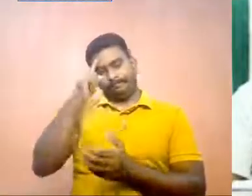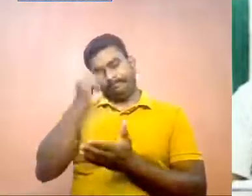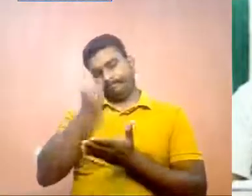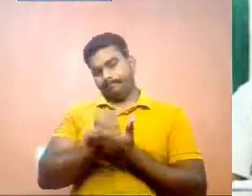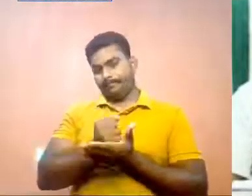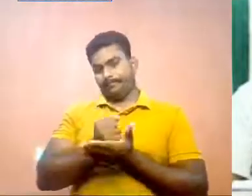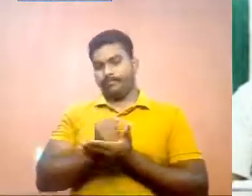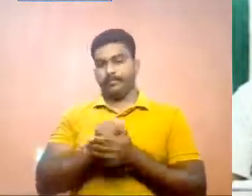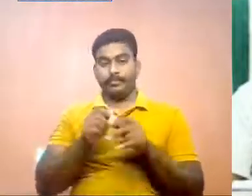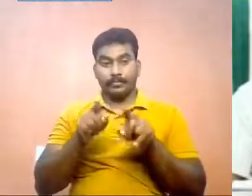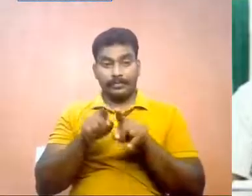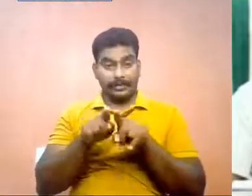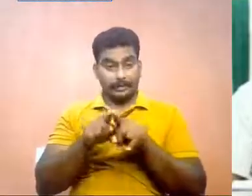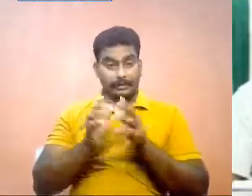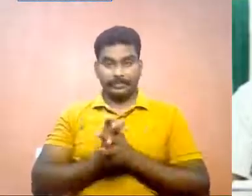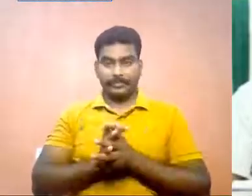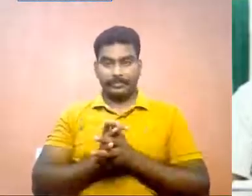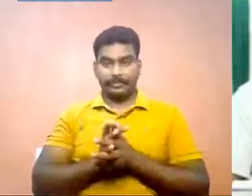അതുപോലെ